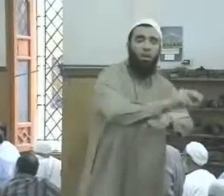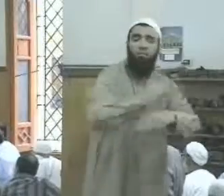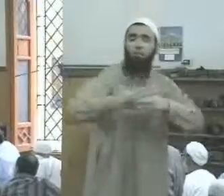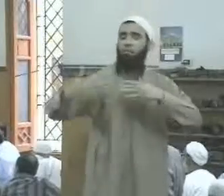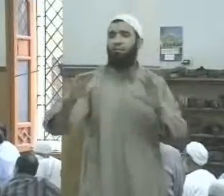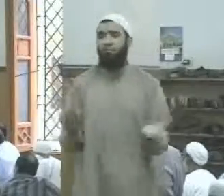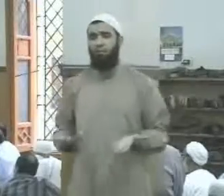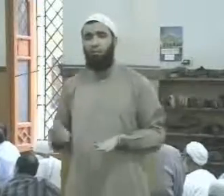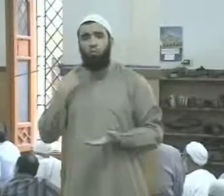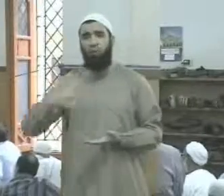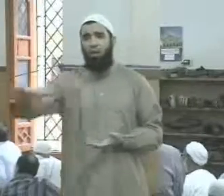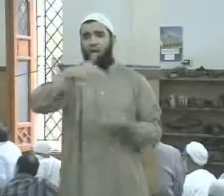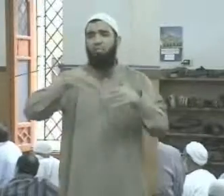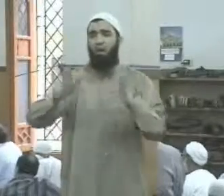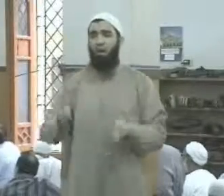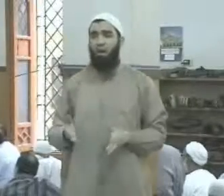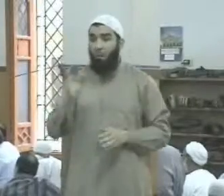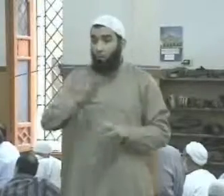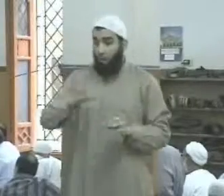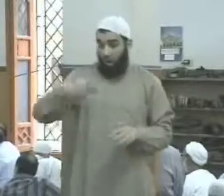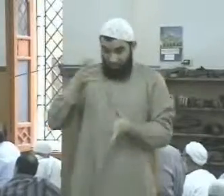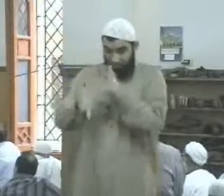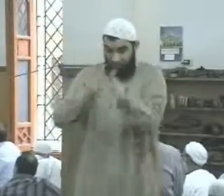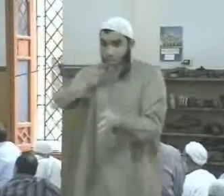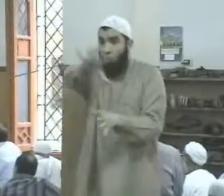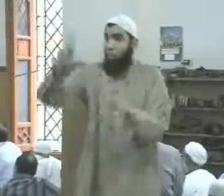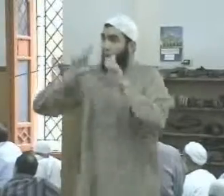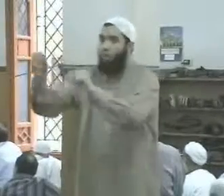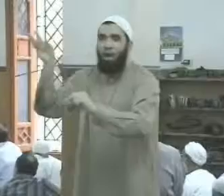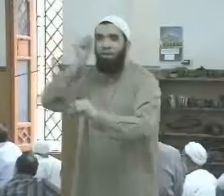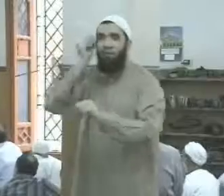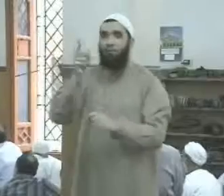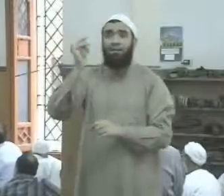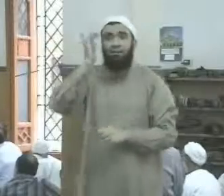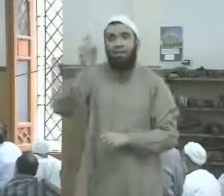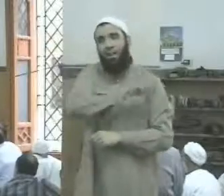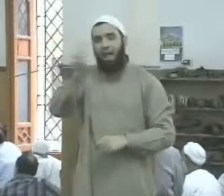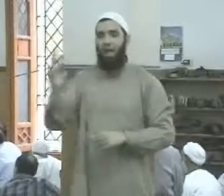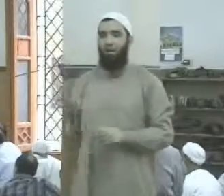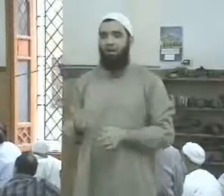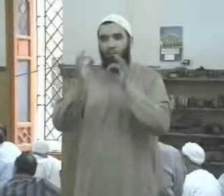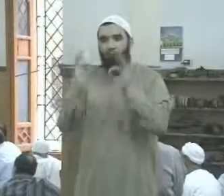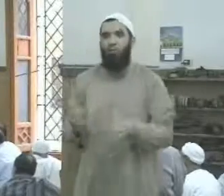لتعيش بها ما بقي من عمرك فلن تنساها، وان نسيت